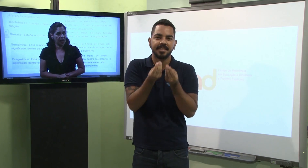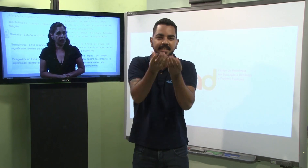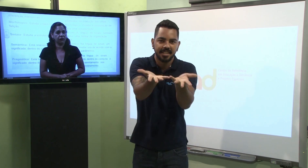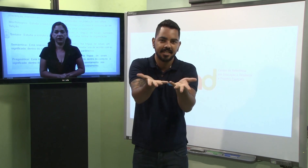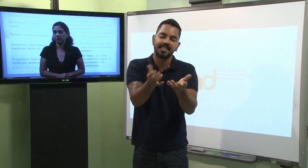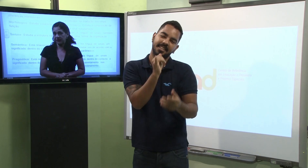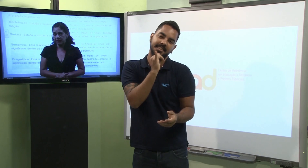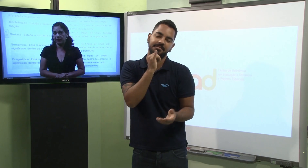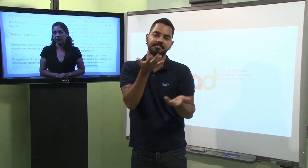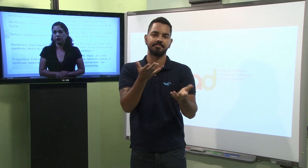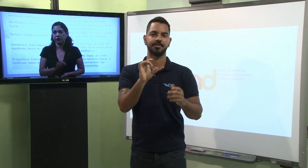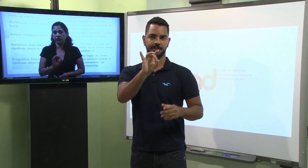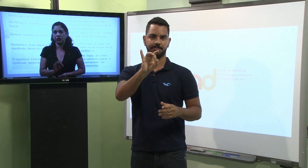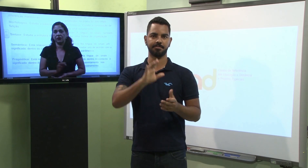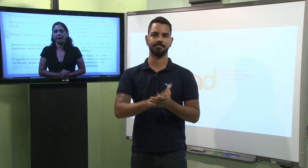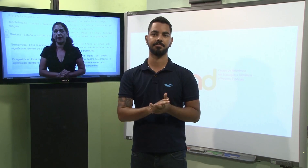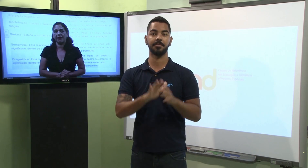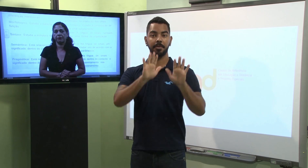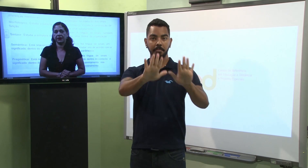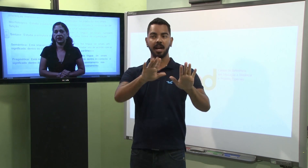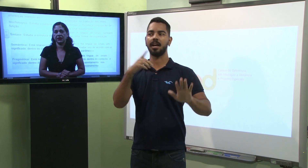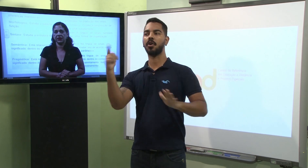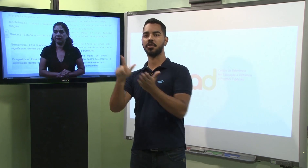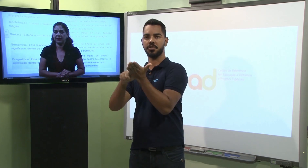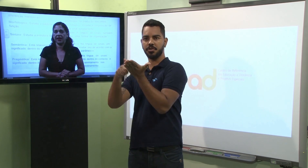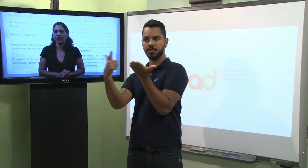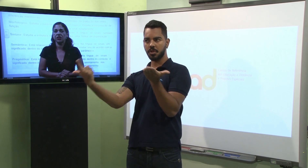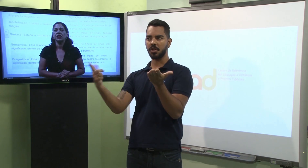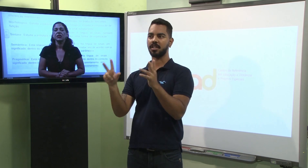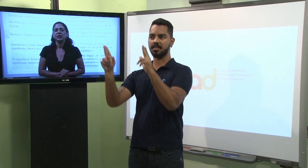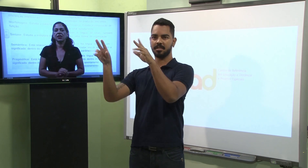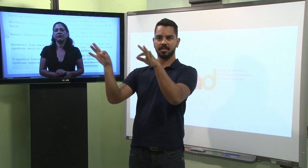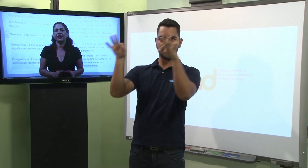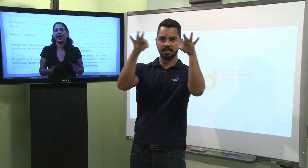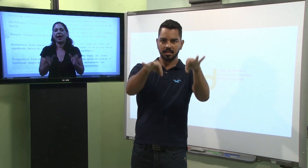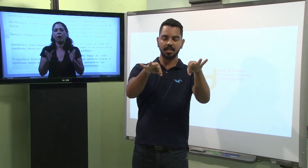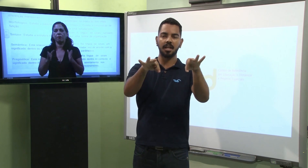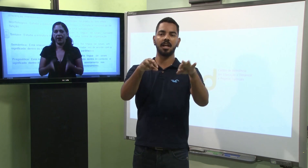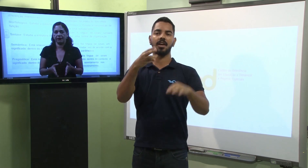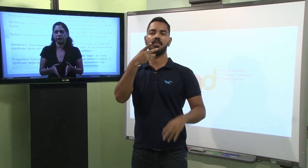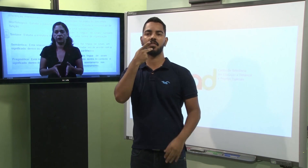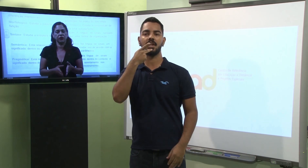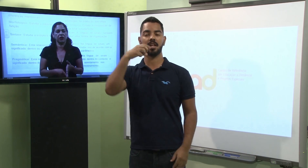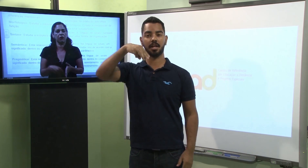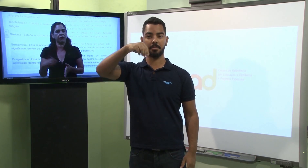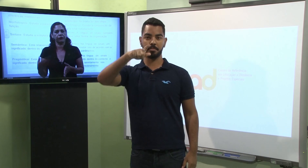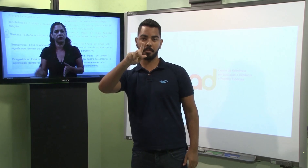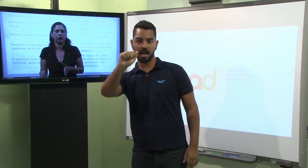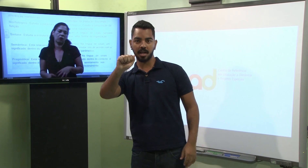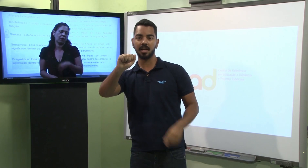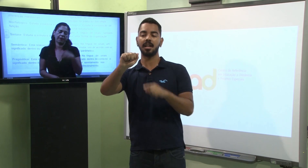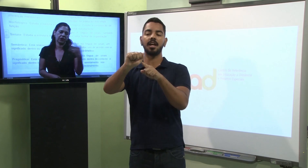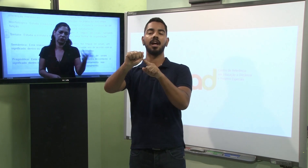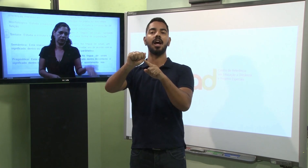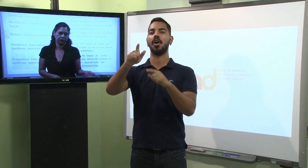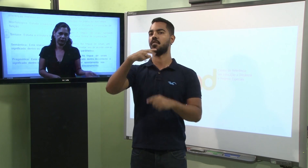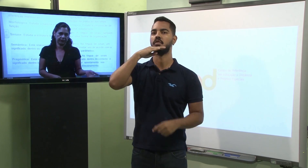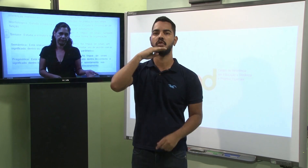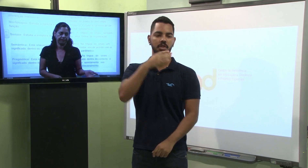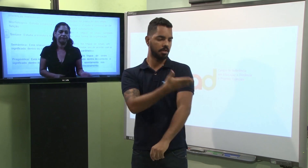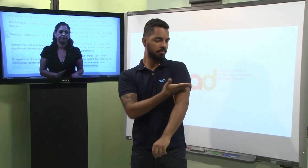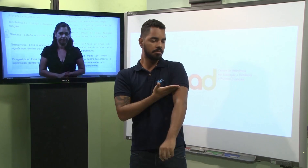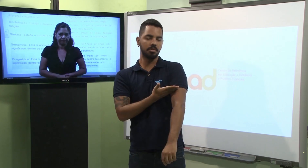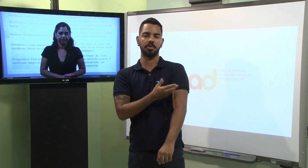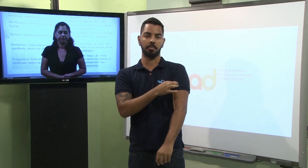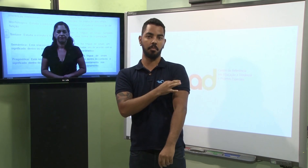contexto apresentado, vocês perceberam que o sentido de que a palavra pertencia, na verdade, se referia a um pasto e não a uma fruta ou uma parte de uma